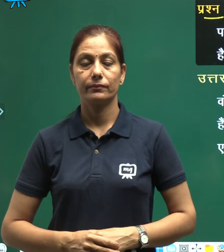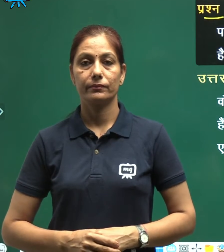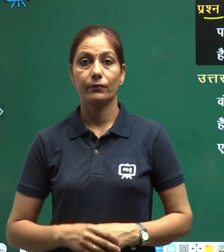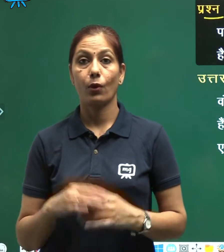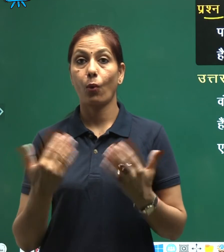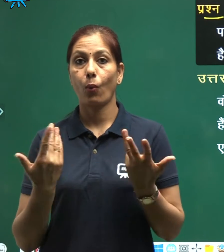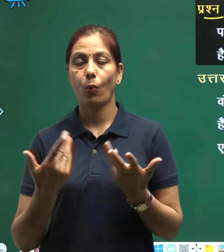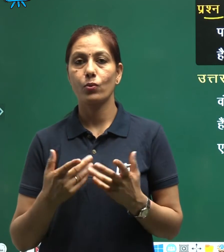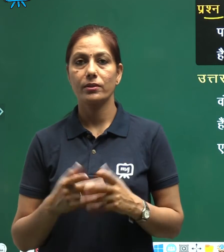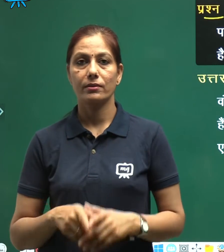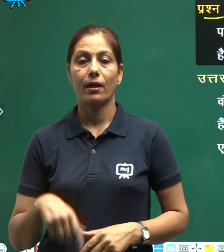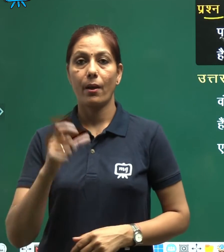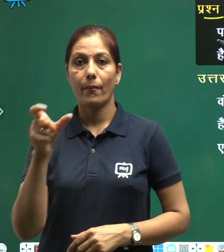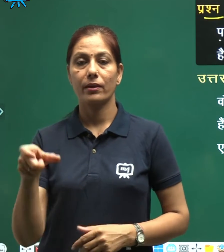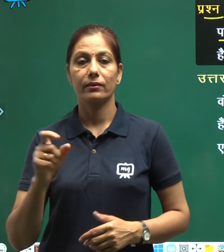कौन सा पात्र